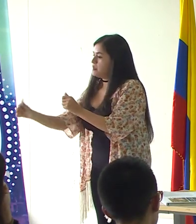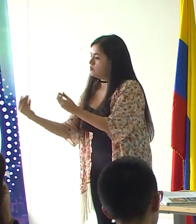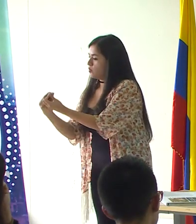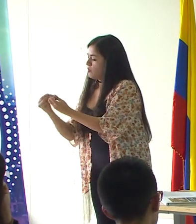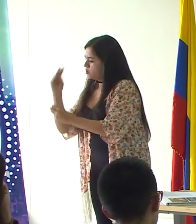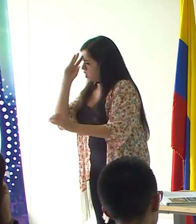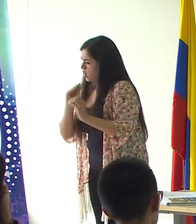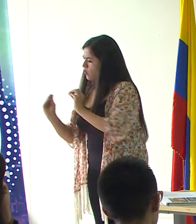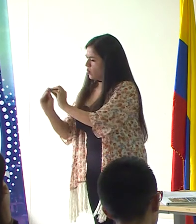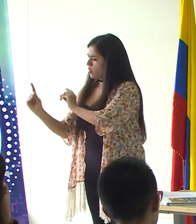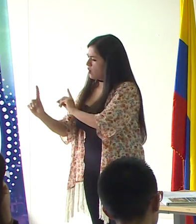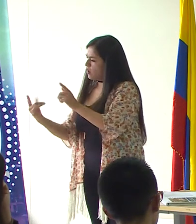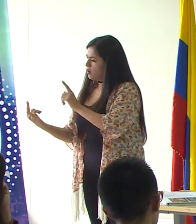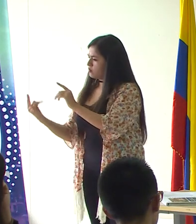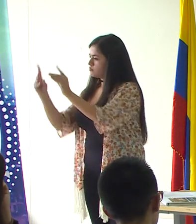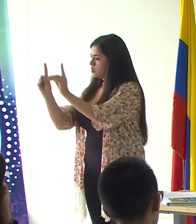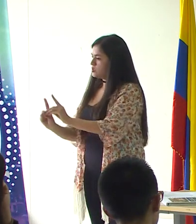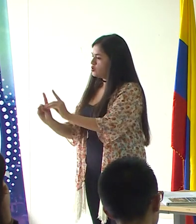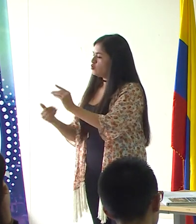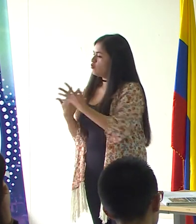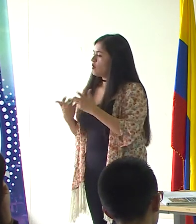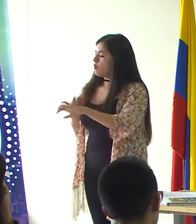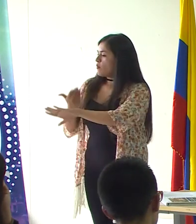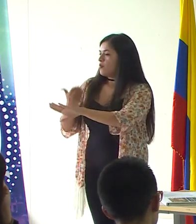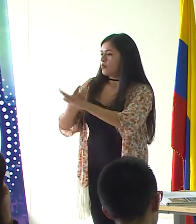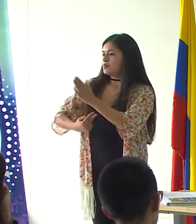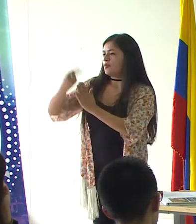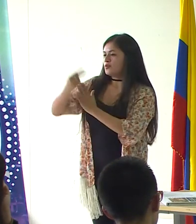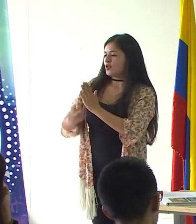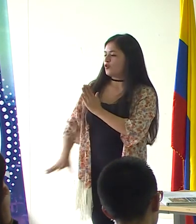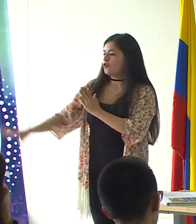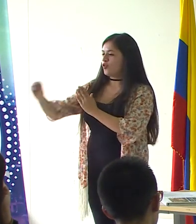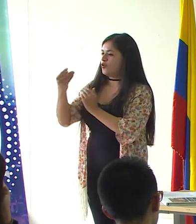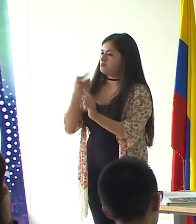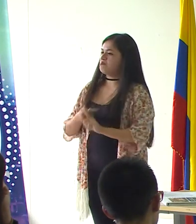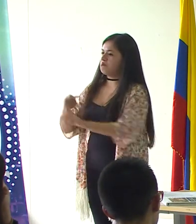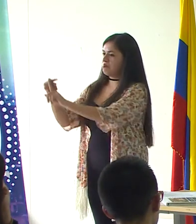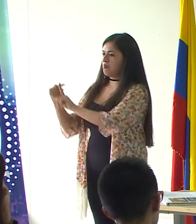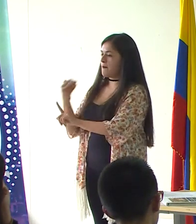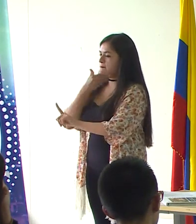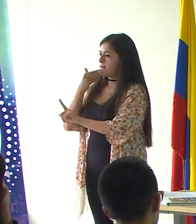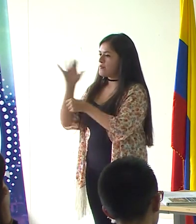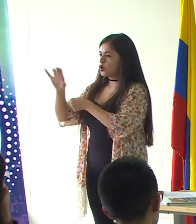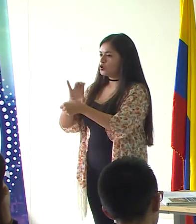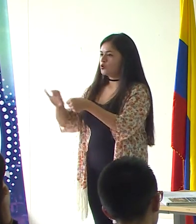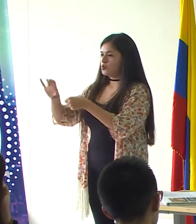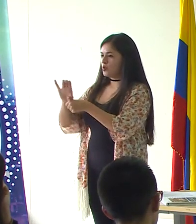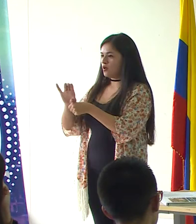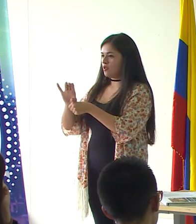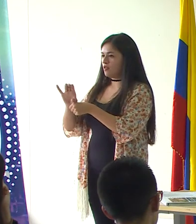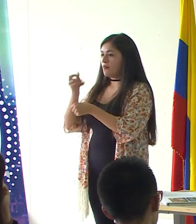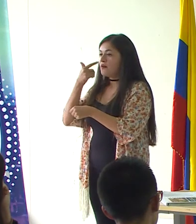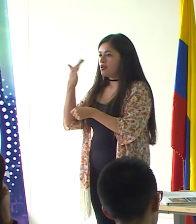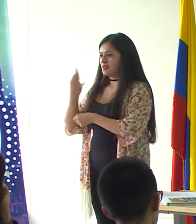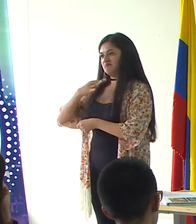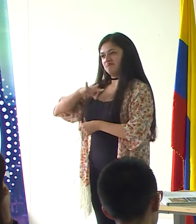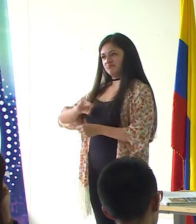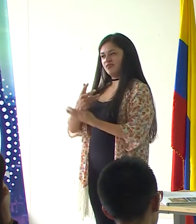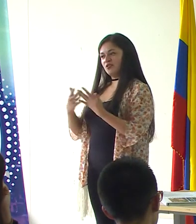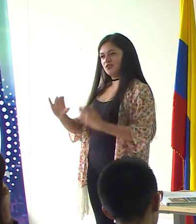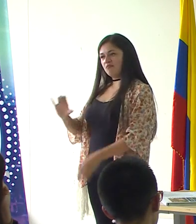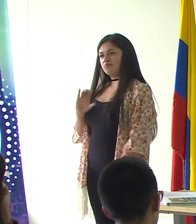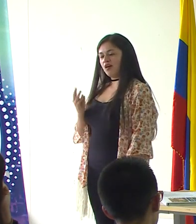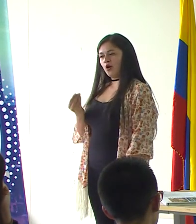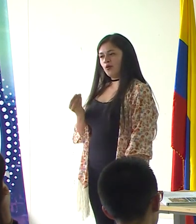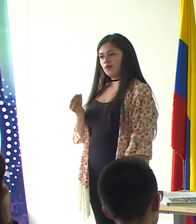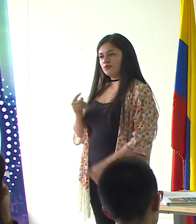entre ellos un proyecto en el que todos salgan beneficiados y en el que la ciudad tenga unos beneficios también económicos